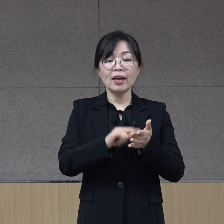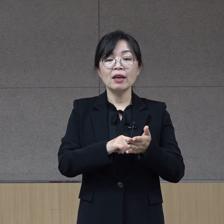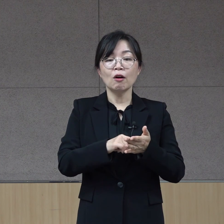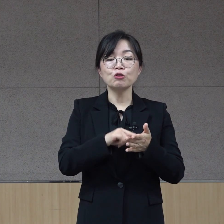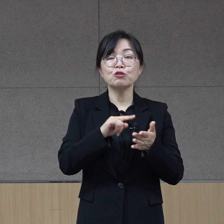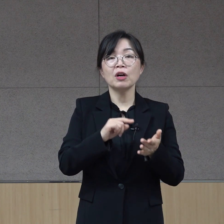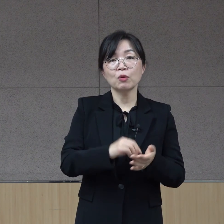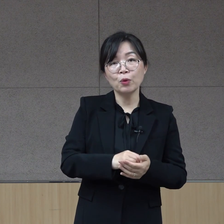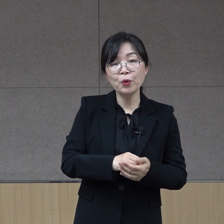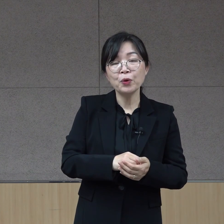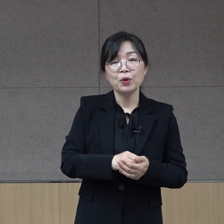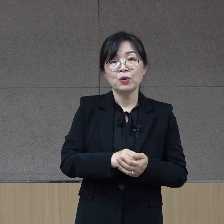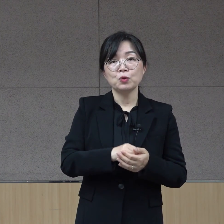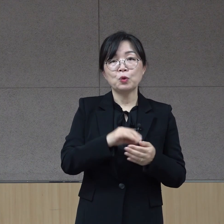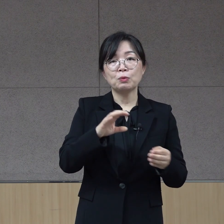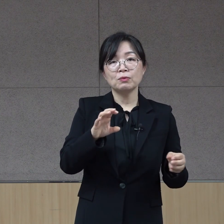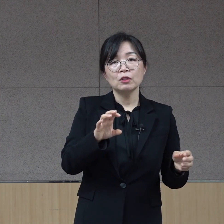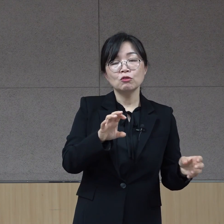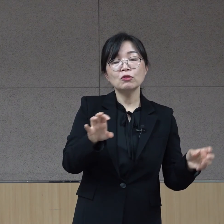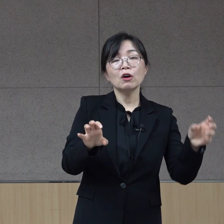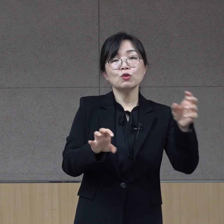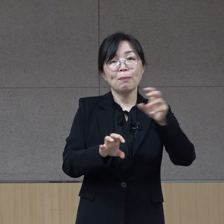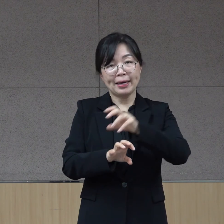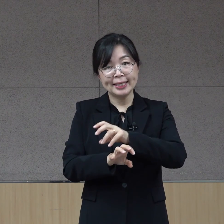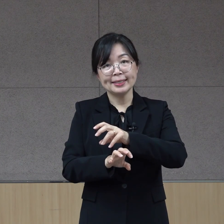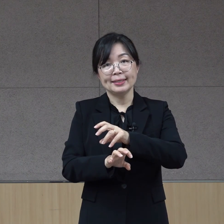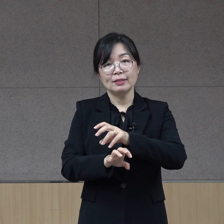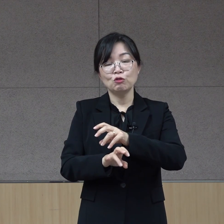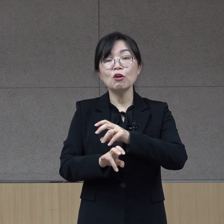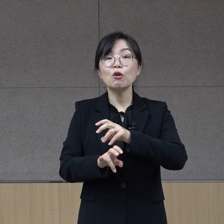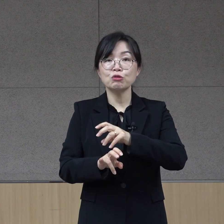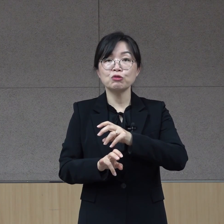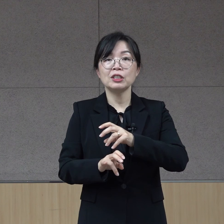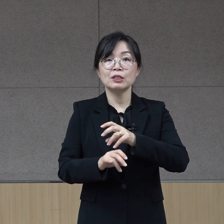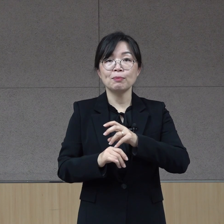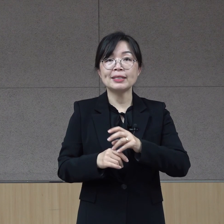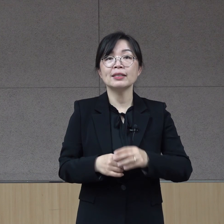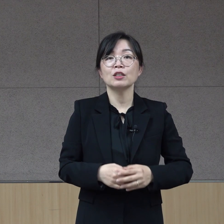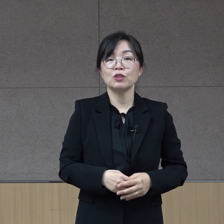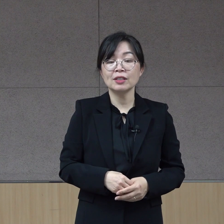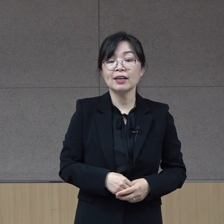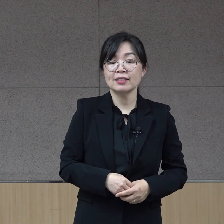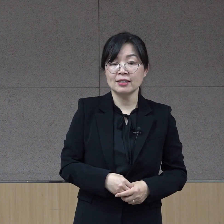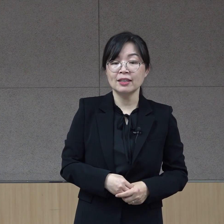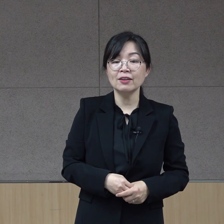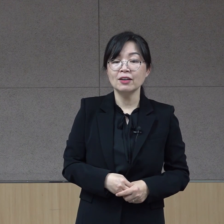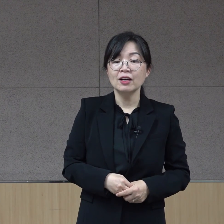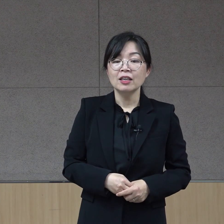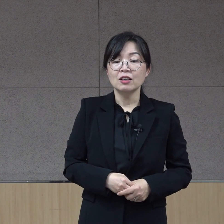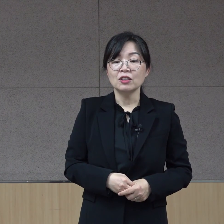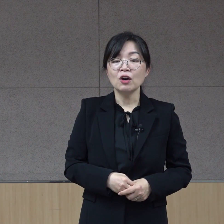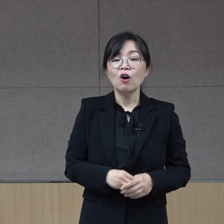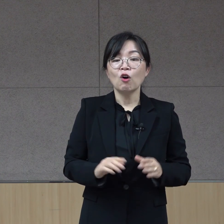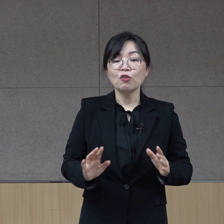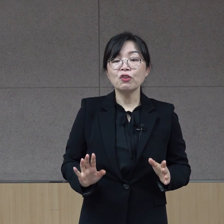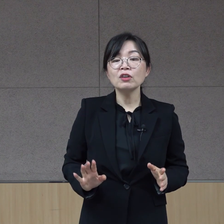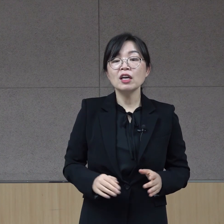한국어의 어순하고 좀 순서가 좀 바뀌는 수어 어순이 좀 발생할 수 있다고 했잖아요. 여기서 어떤